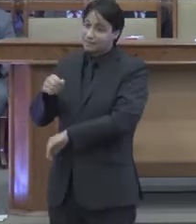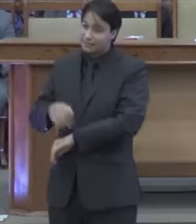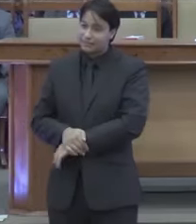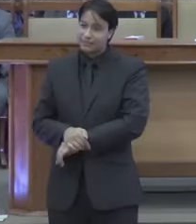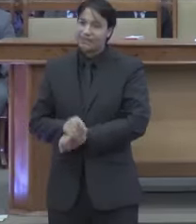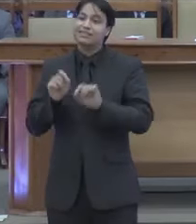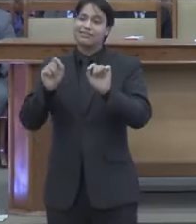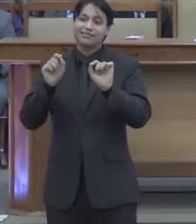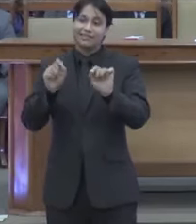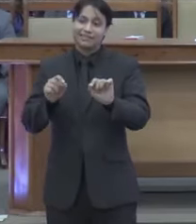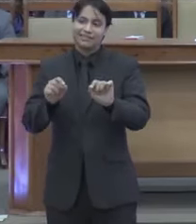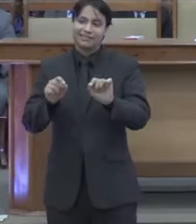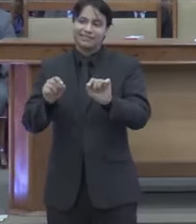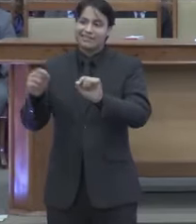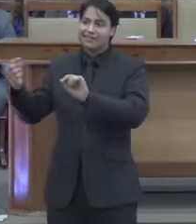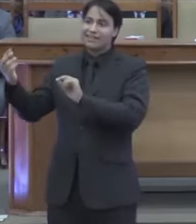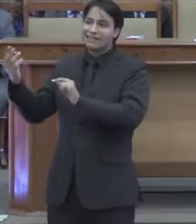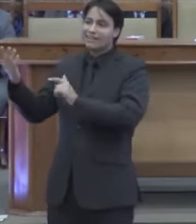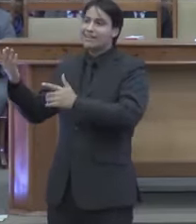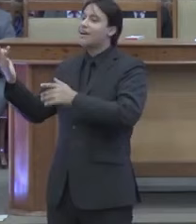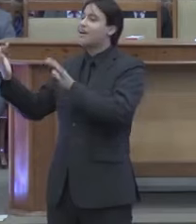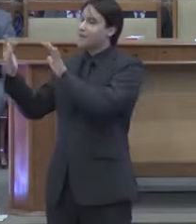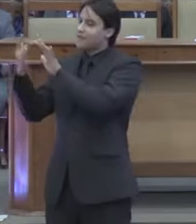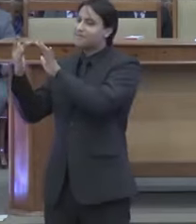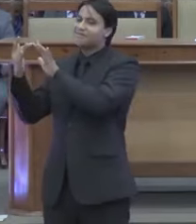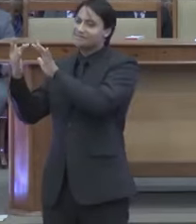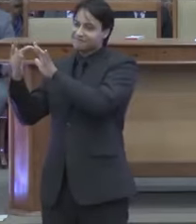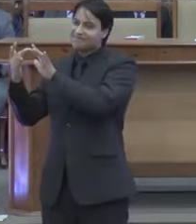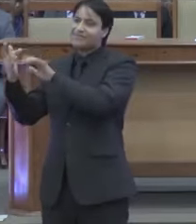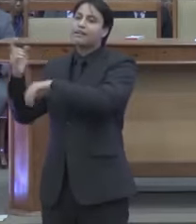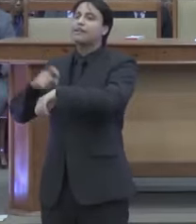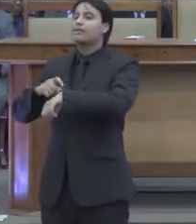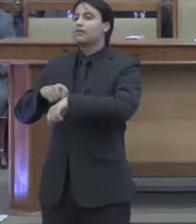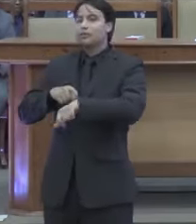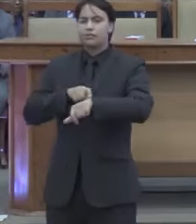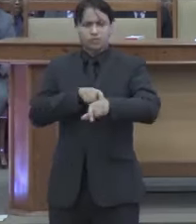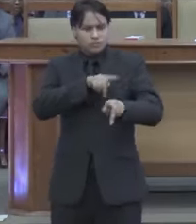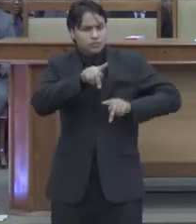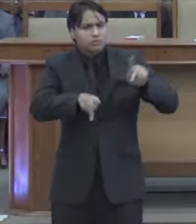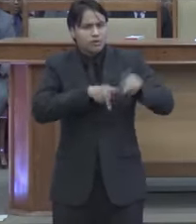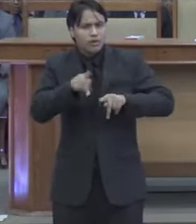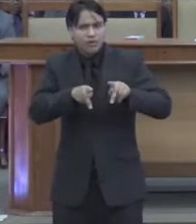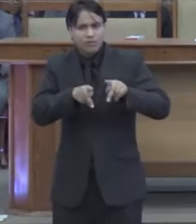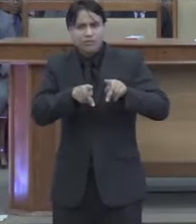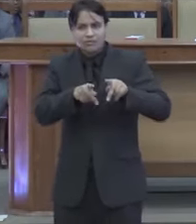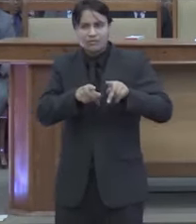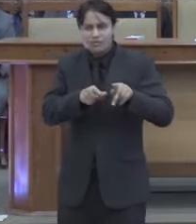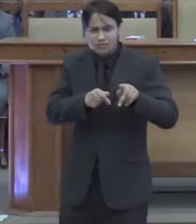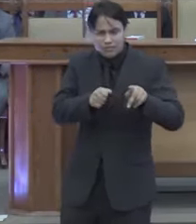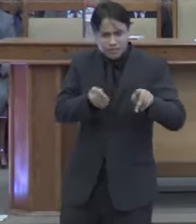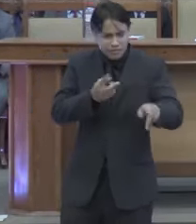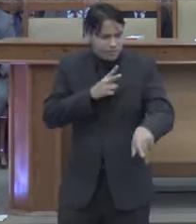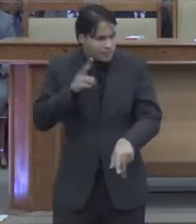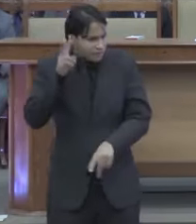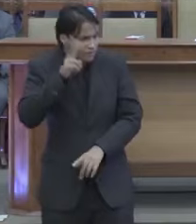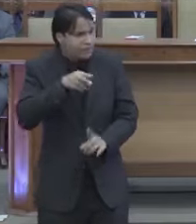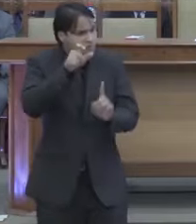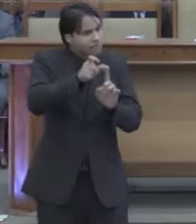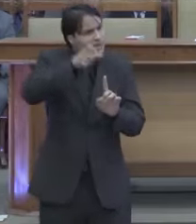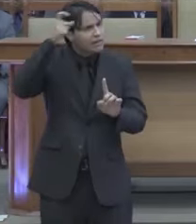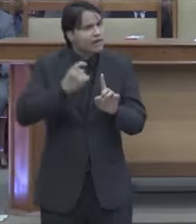quê? É relacionar. Na hora que a multidão viu o diabo sair, o mudo falar,